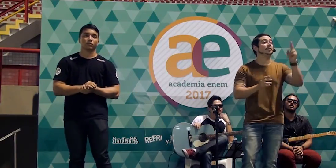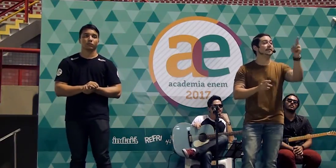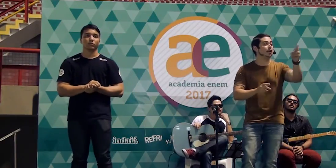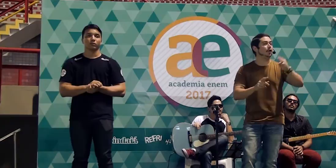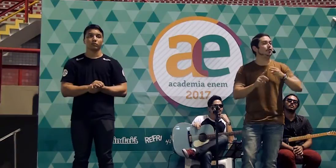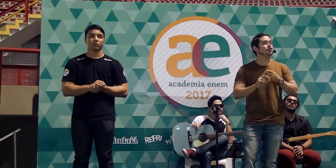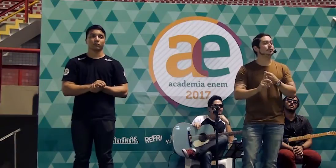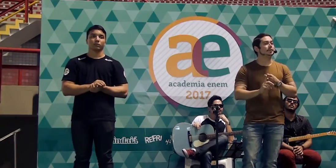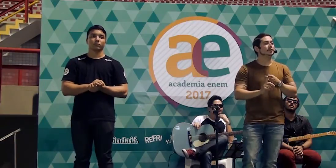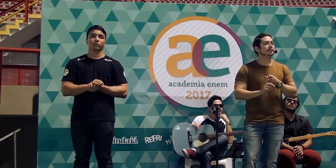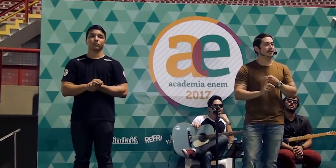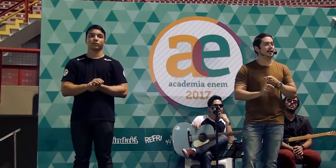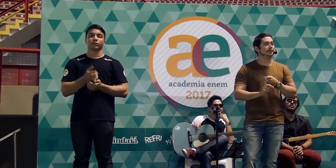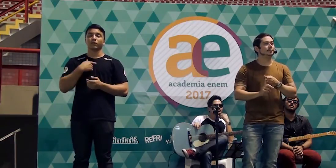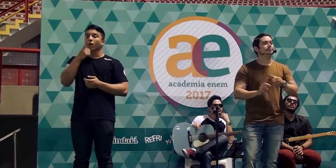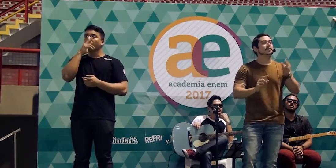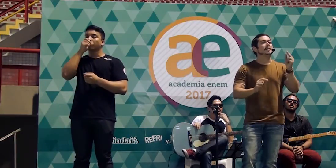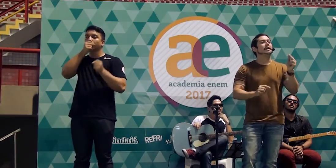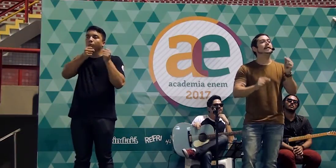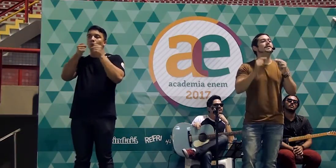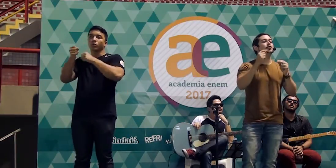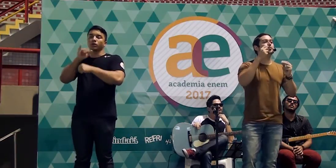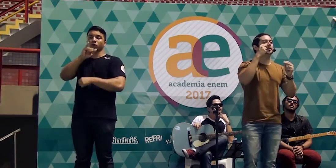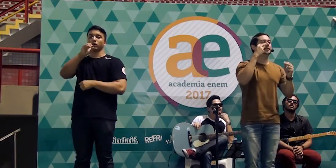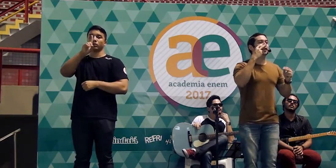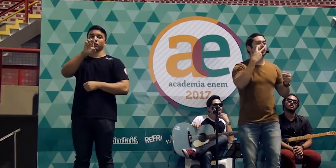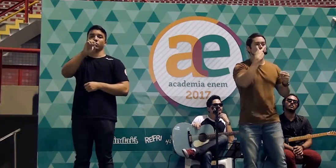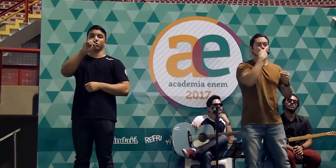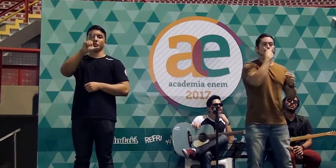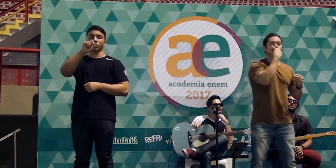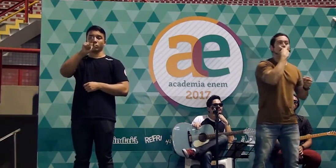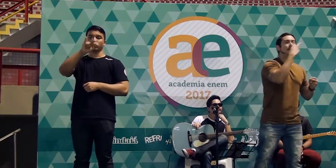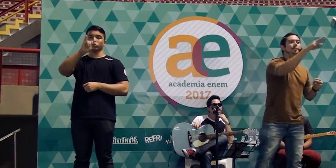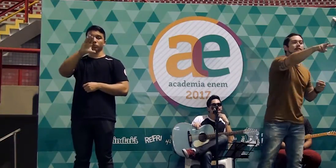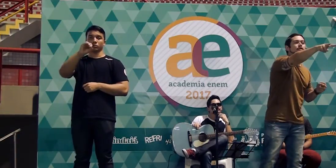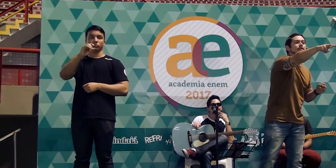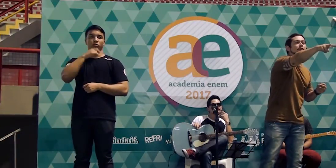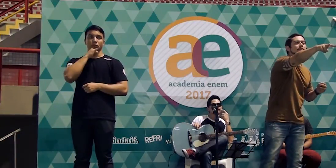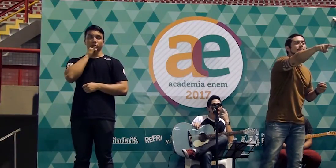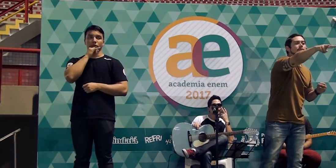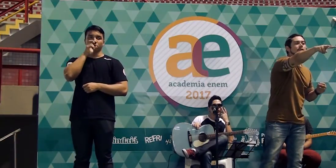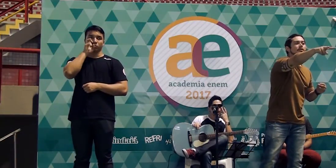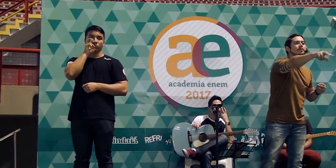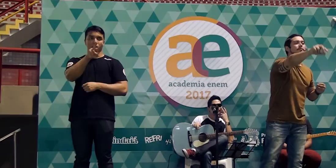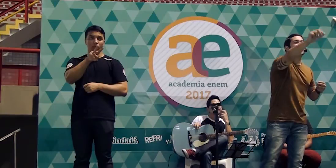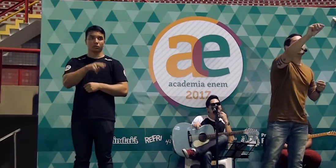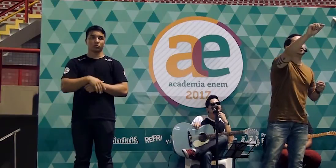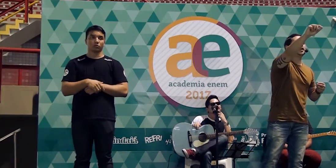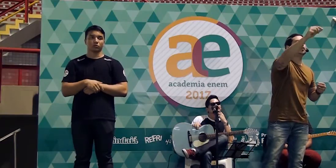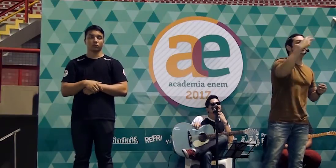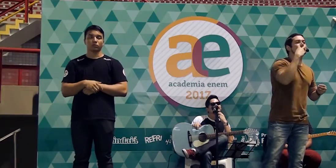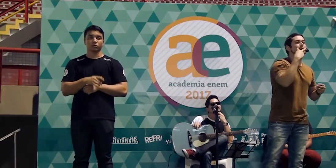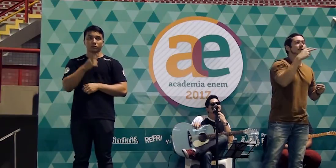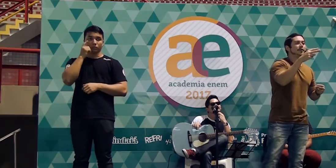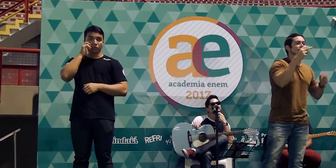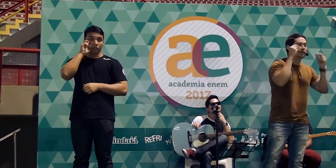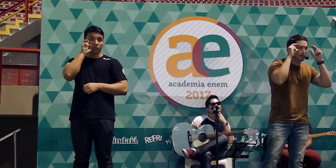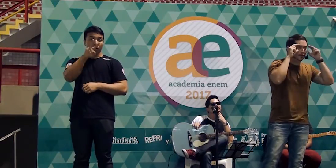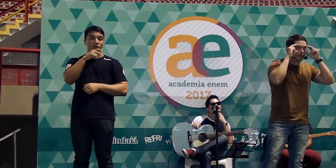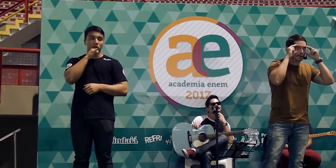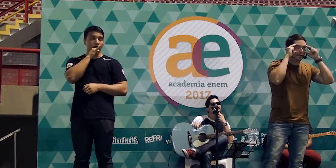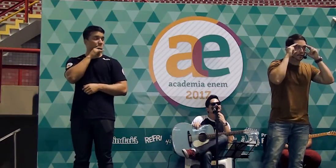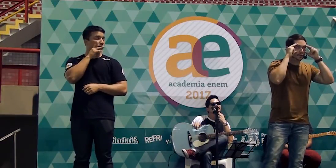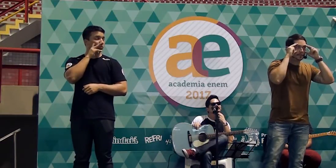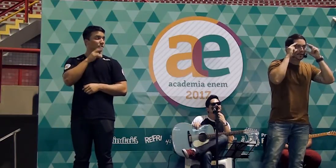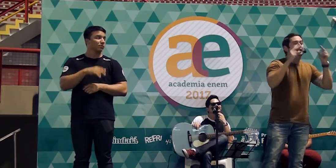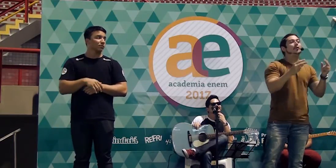É o poder ideológico, tá certo? E existe o poder ideológico, ó, quando eu olho para ti, ó. Anote aí, quando eu olho para você. E olha